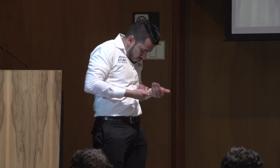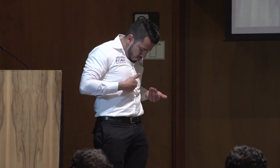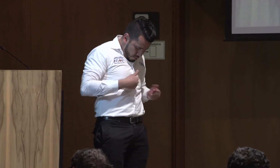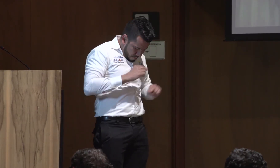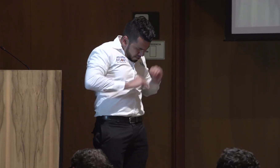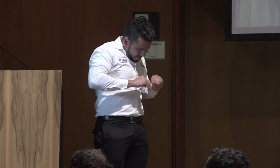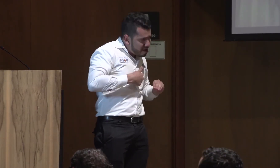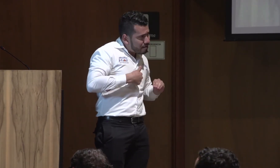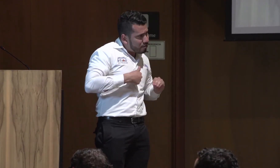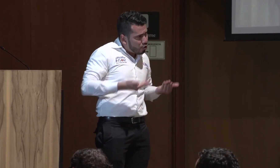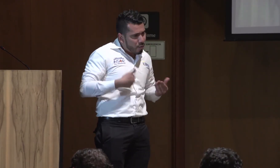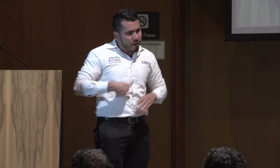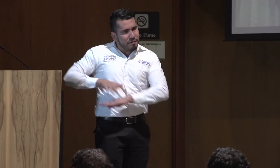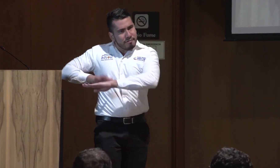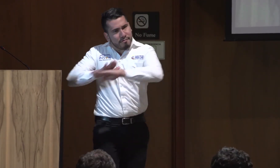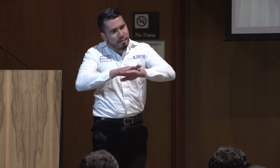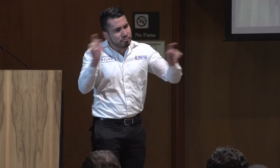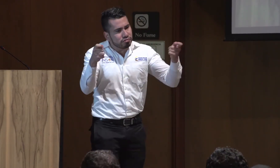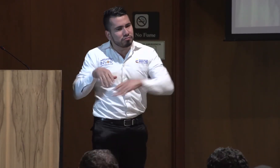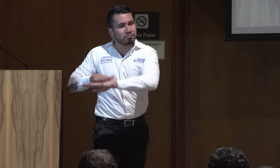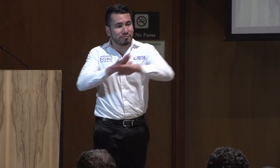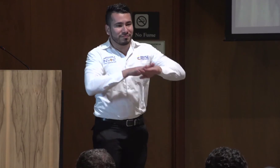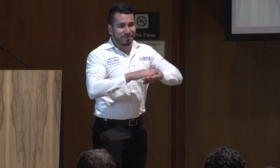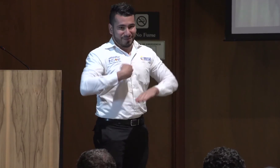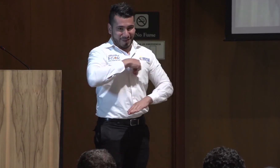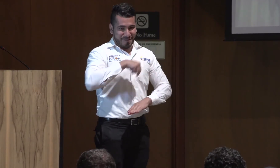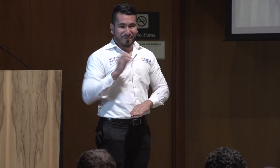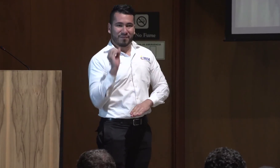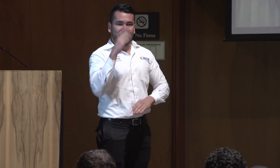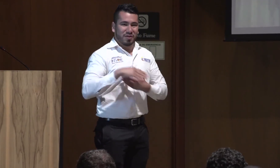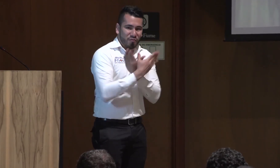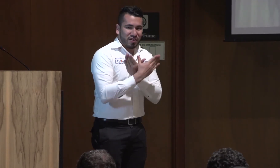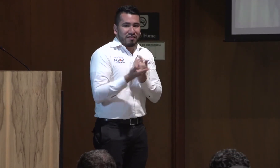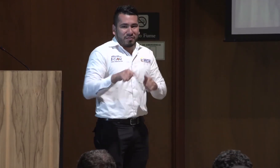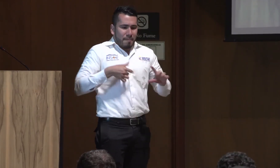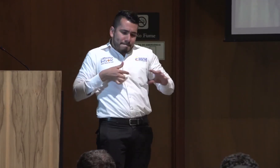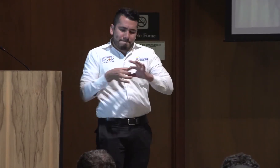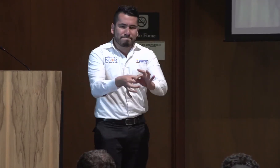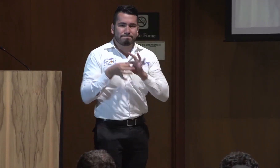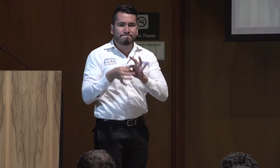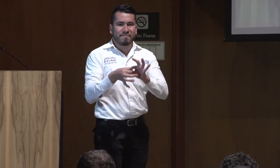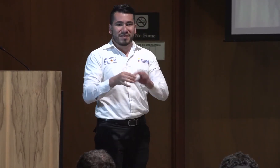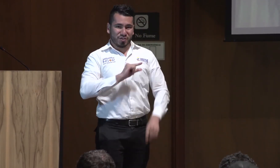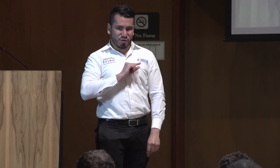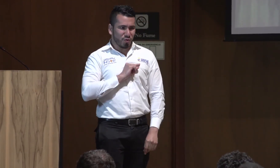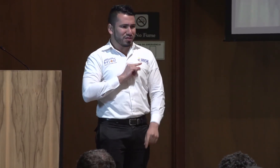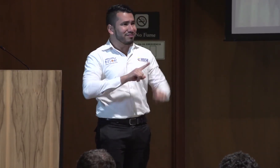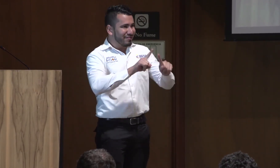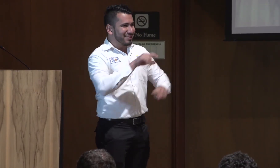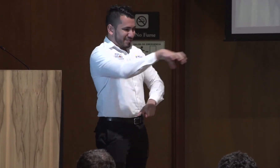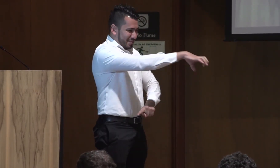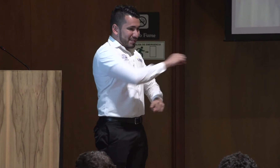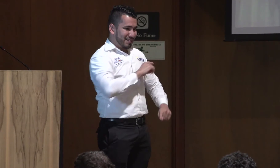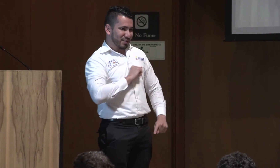socialización desde el Banco de la República y buscando también seguir en alianza con el INSOR y con estas otras instituciones. Invitamos